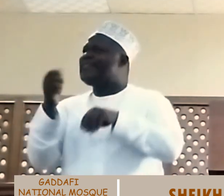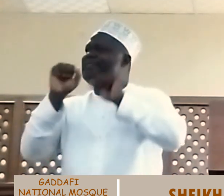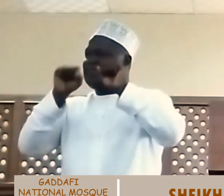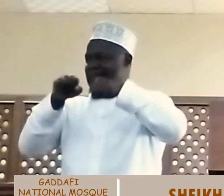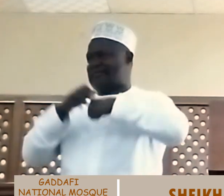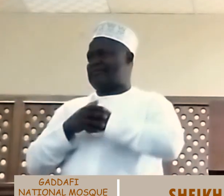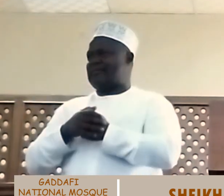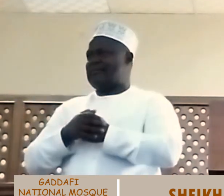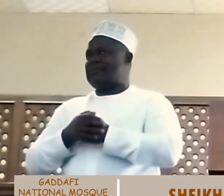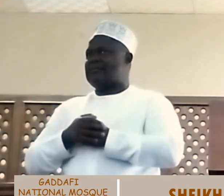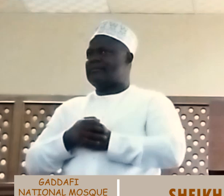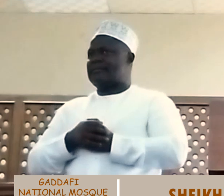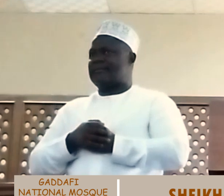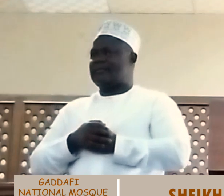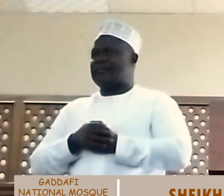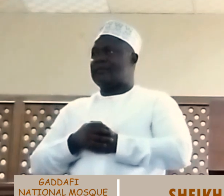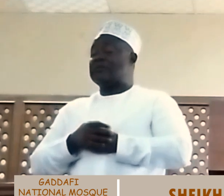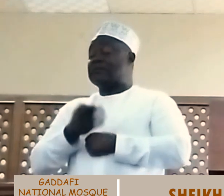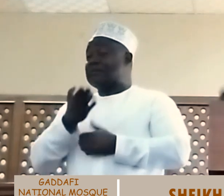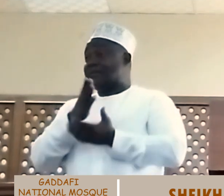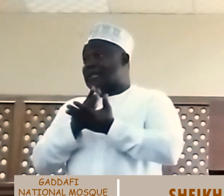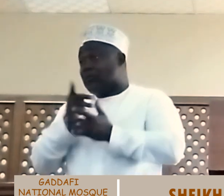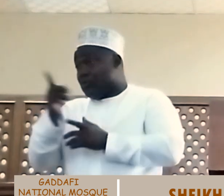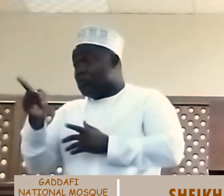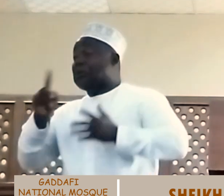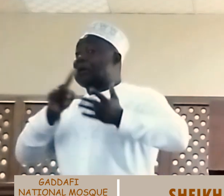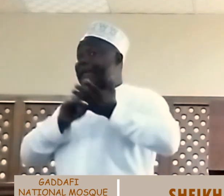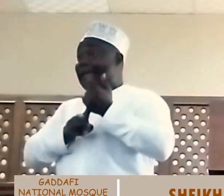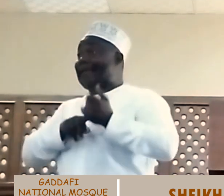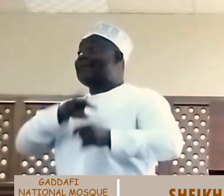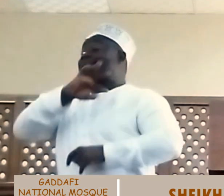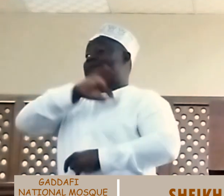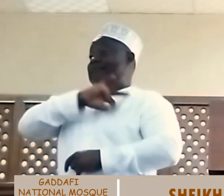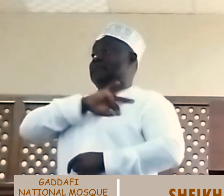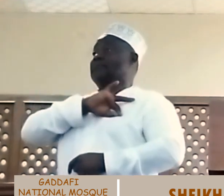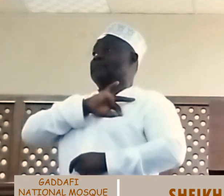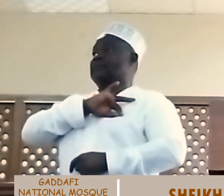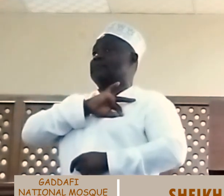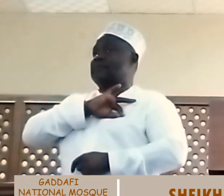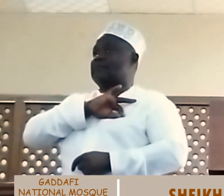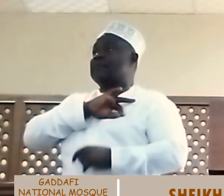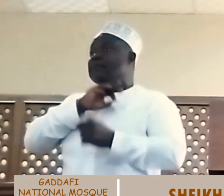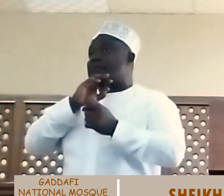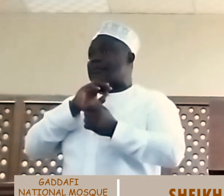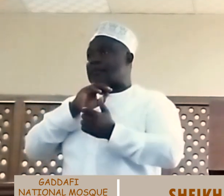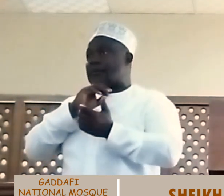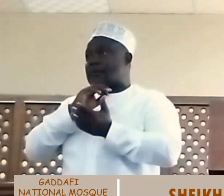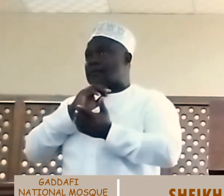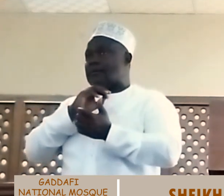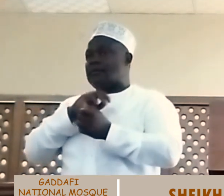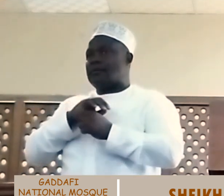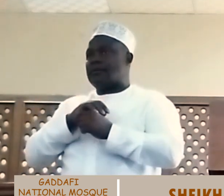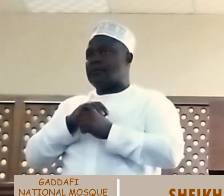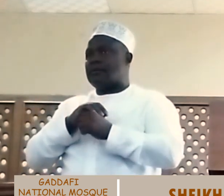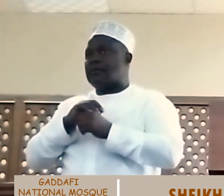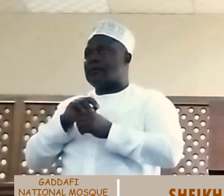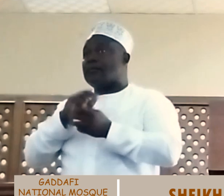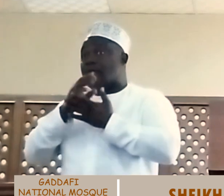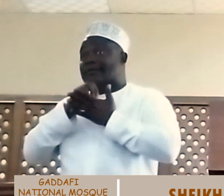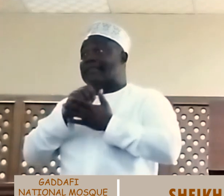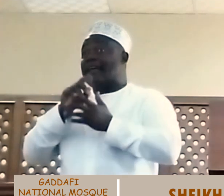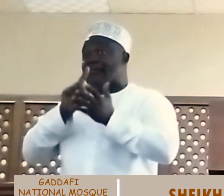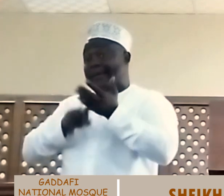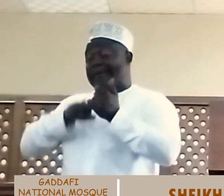esigalanga era ekimu ku ebyo byogenda okufunamu empeera. Au warasa